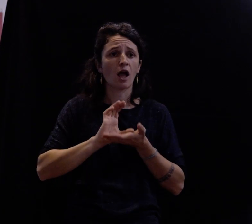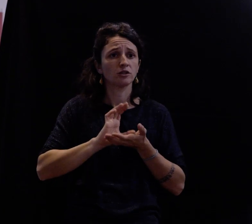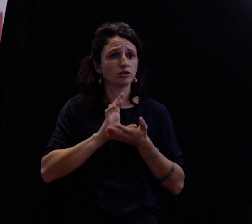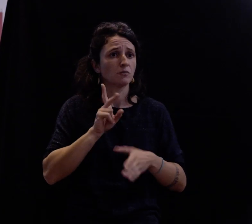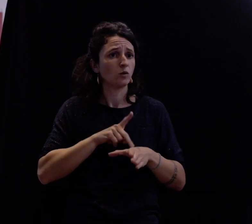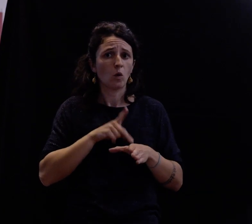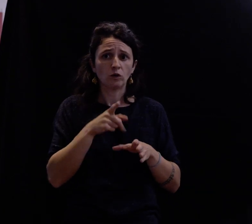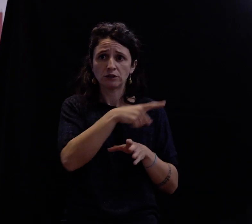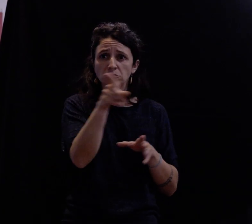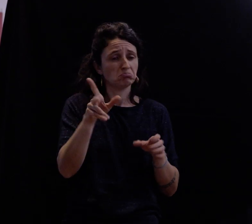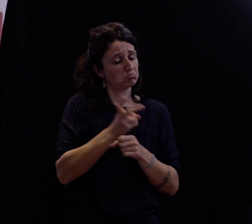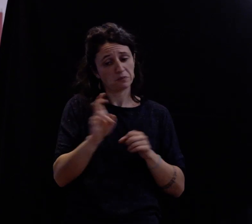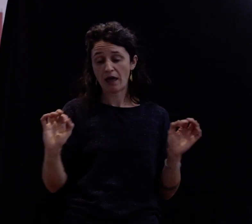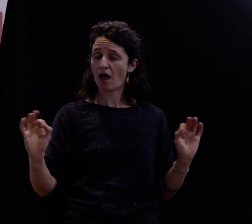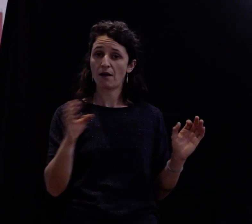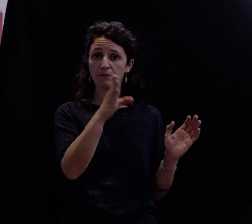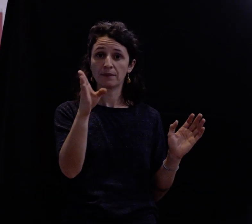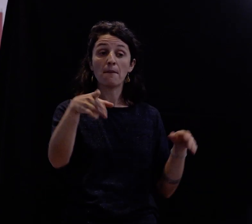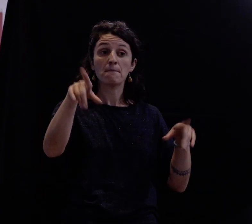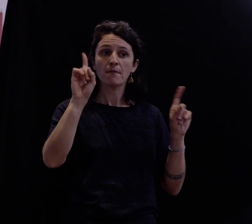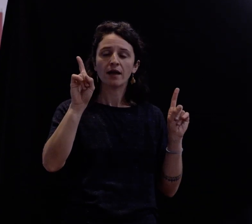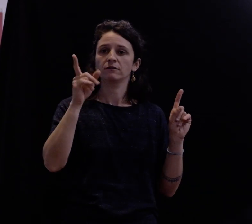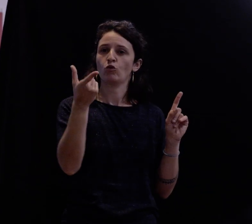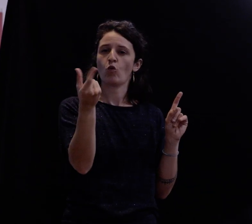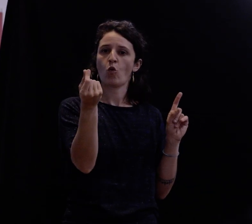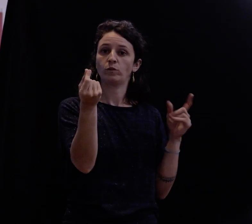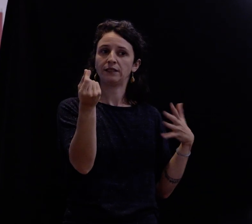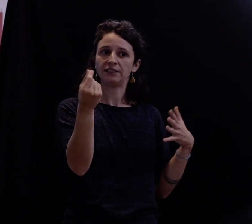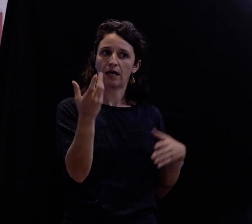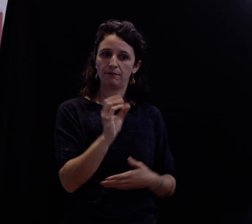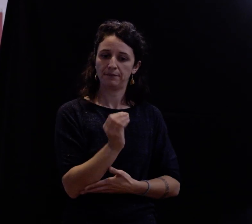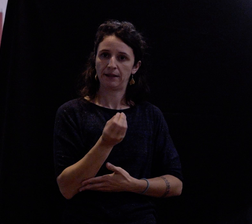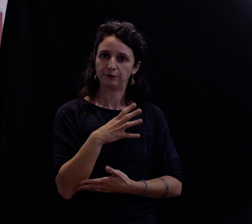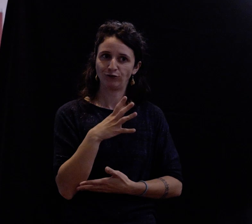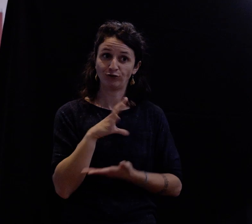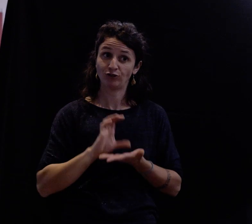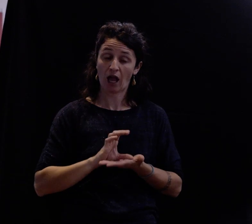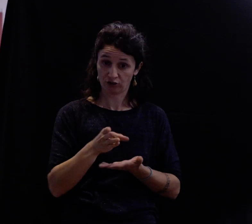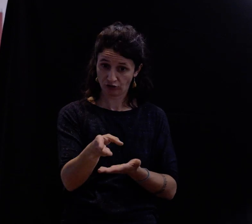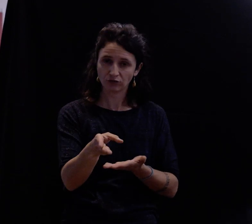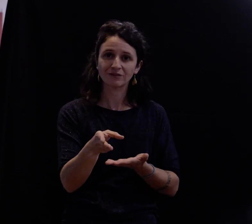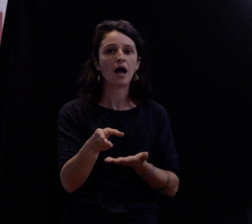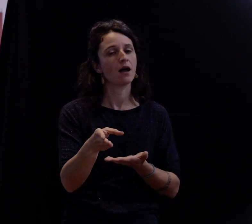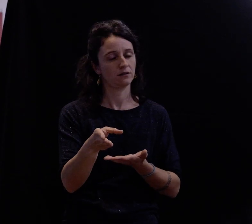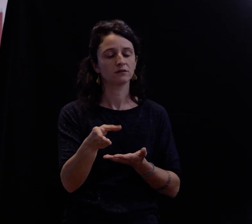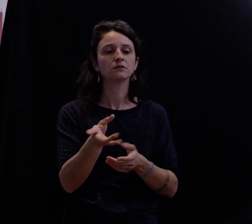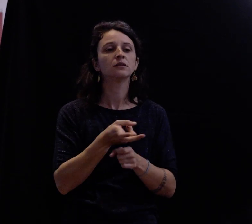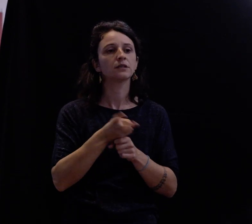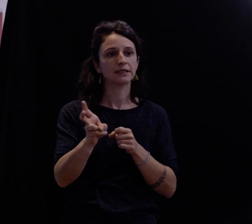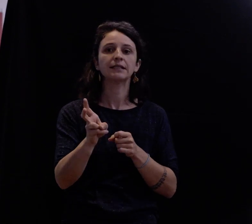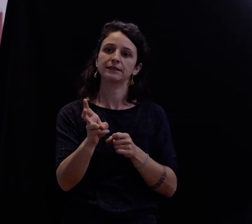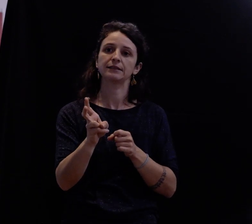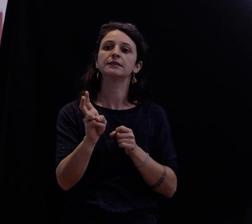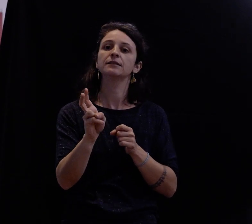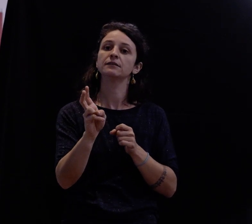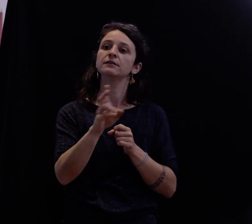pas de risque particulier pour eux. Par contre, pour le couple qui a déjà un enfant atteint de syndrome Charge, là, le risque, il n'est pas zéro. Et alors là, vous allez me